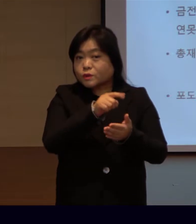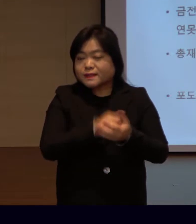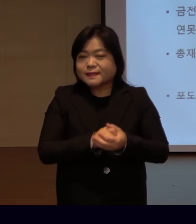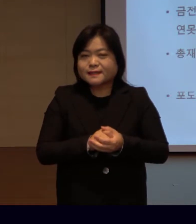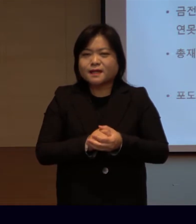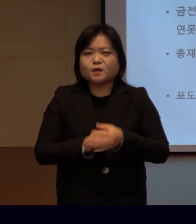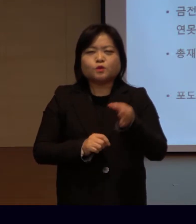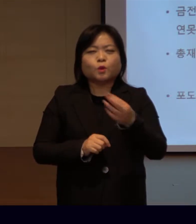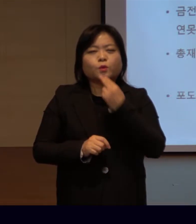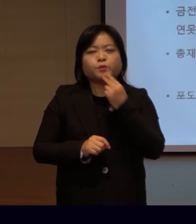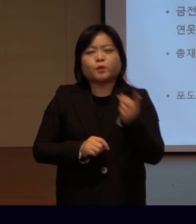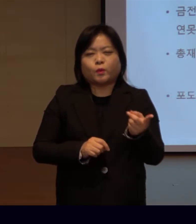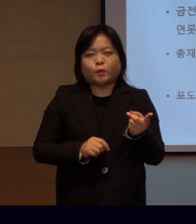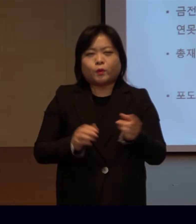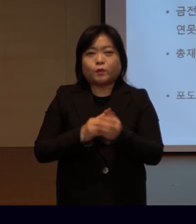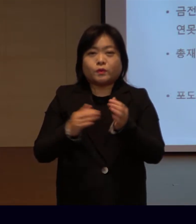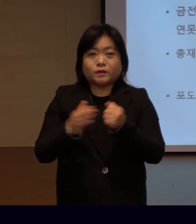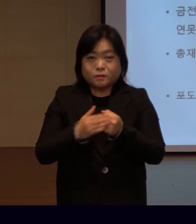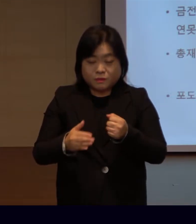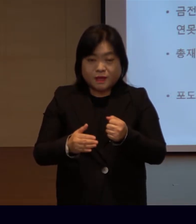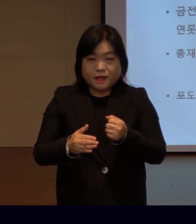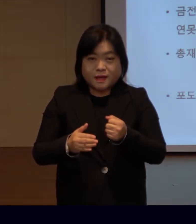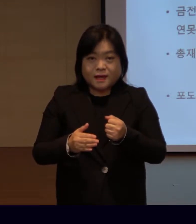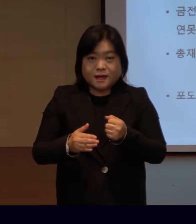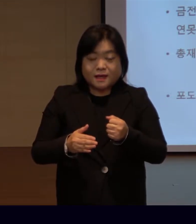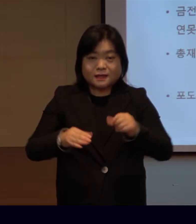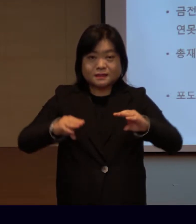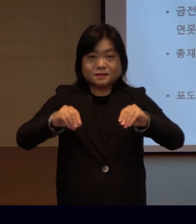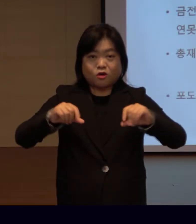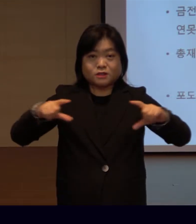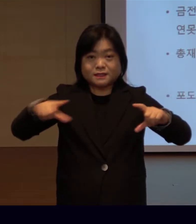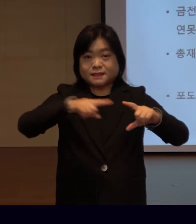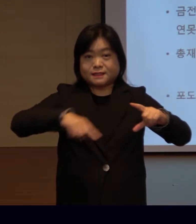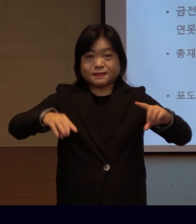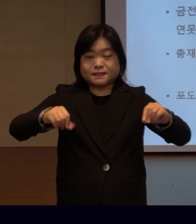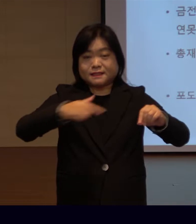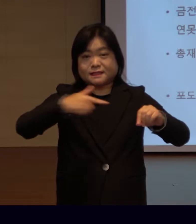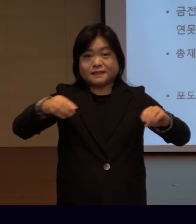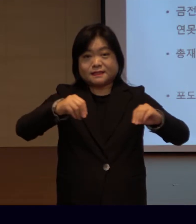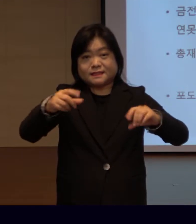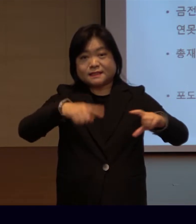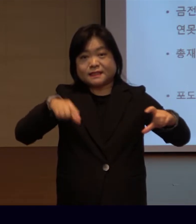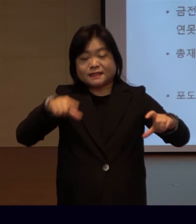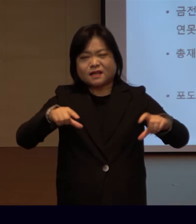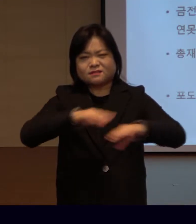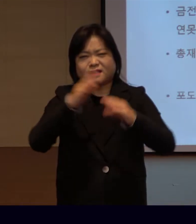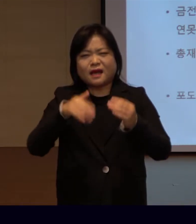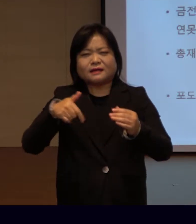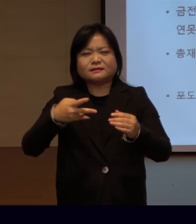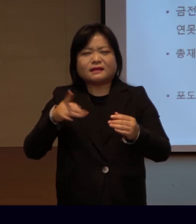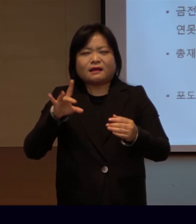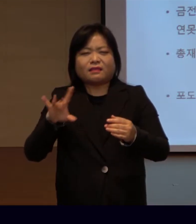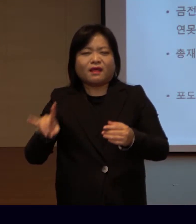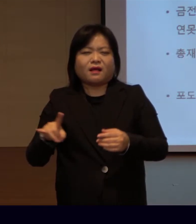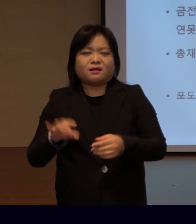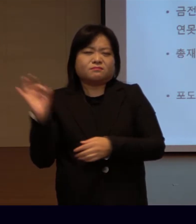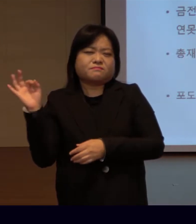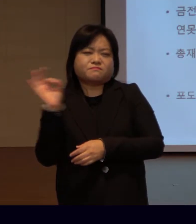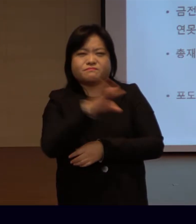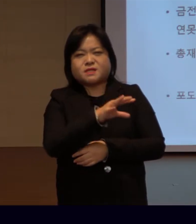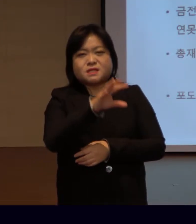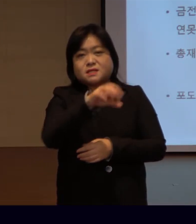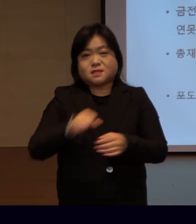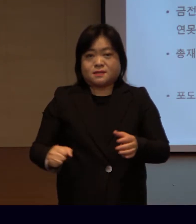귀족이 돈이 없어요. 그 사람의 엄청난 영지, 샤또하고 땅하고도 다 그렇게 삽니다.